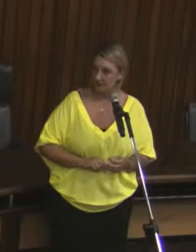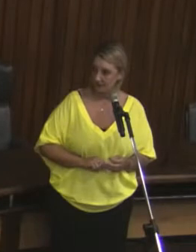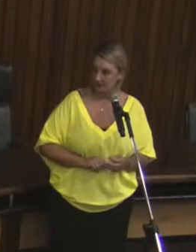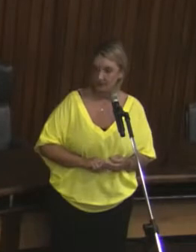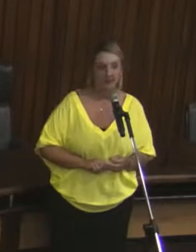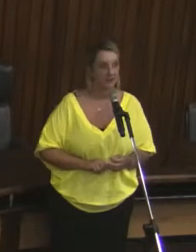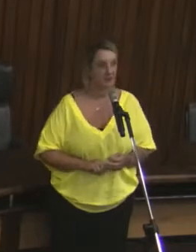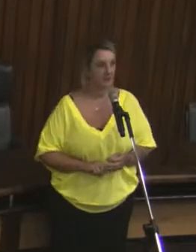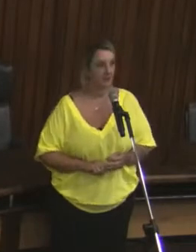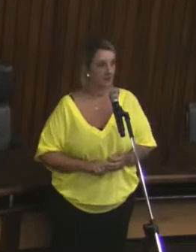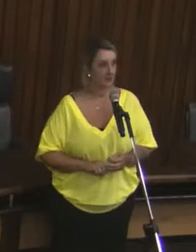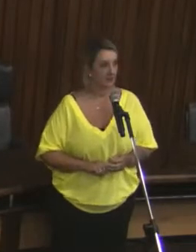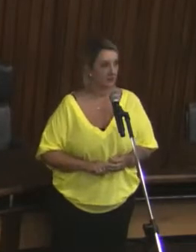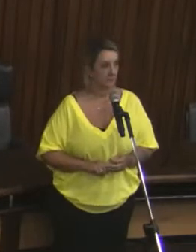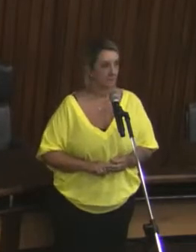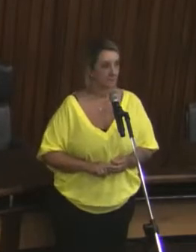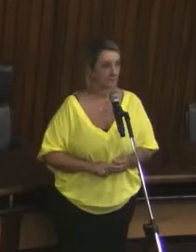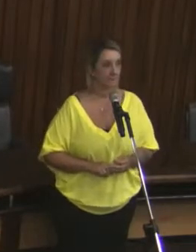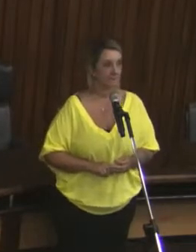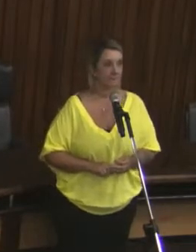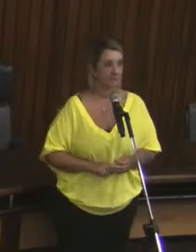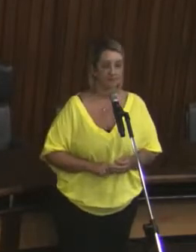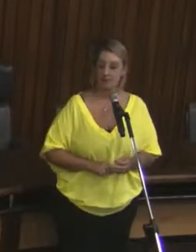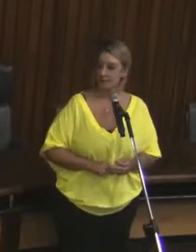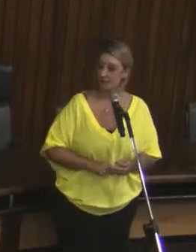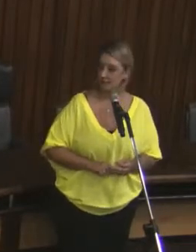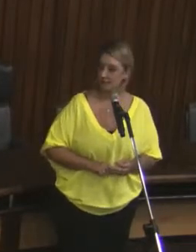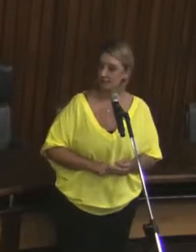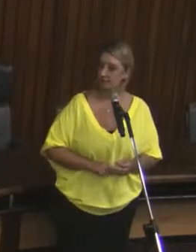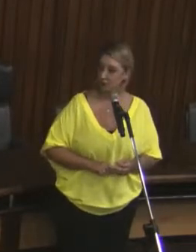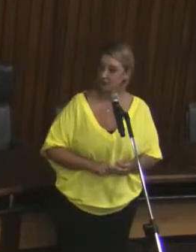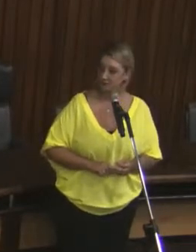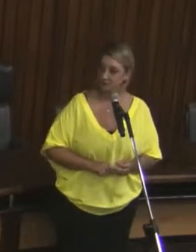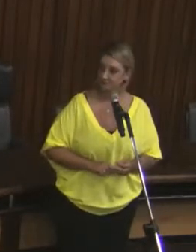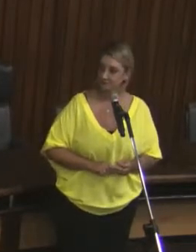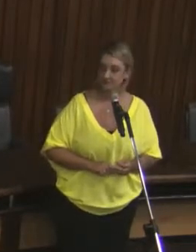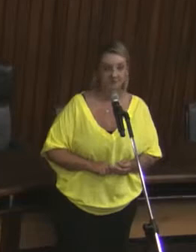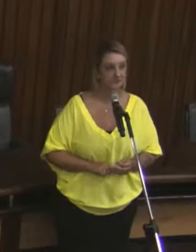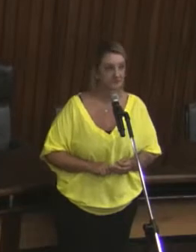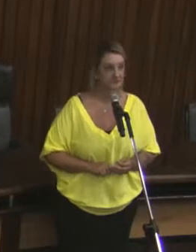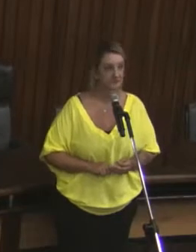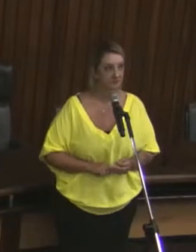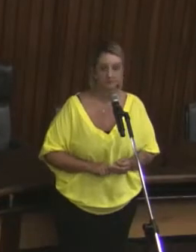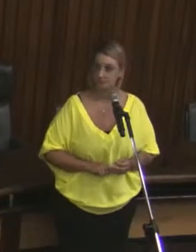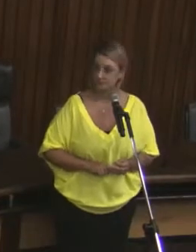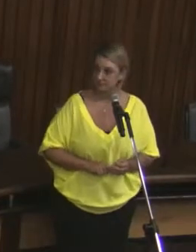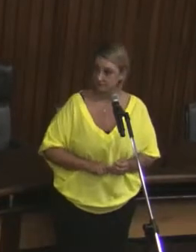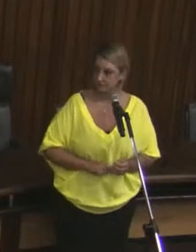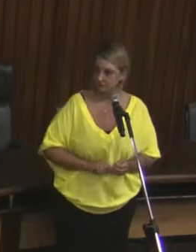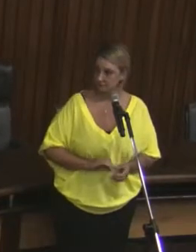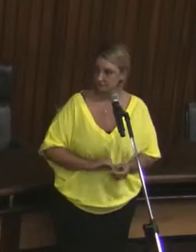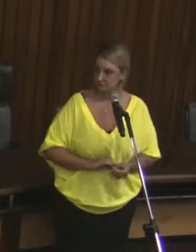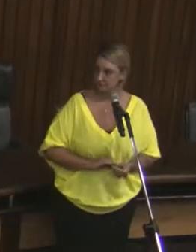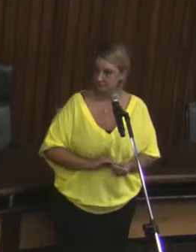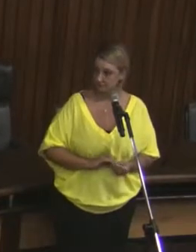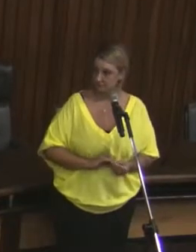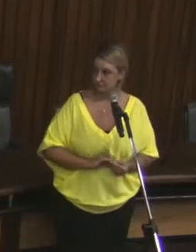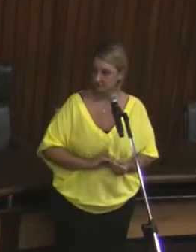eu conhecer tudo. E aí eu fui nesse ano, né? Foi. Em julho. É sensacional. Só que, porém, quando você